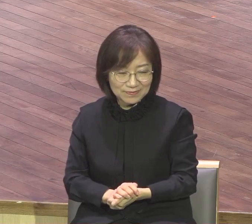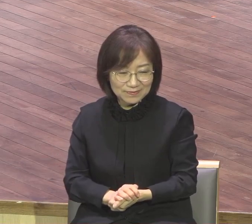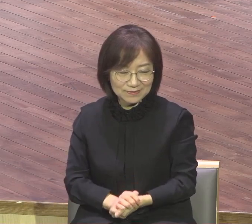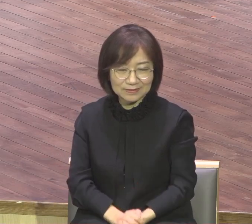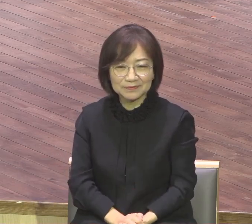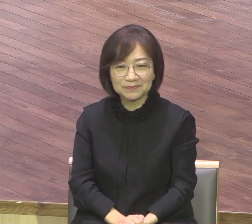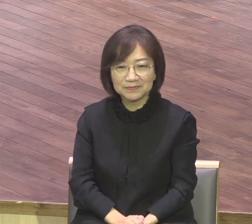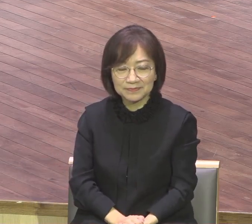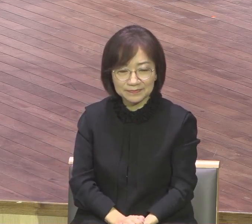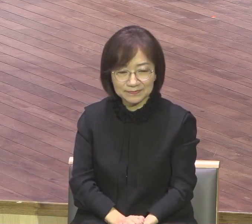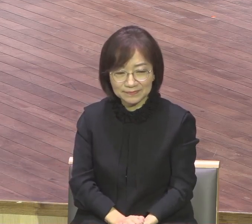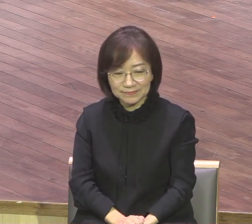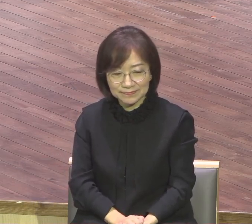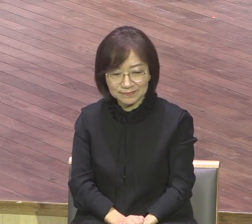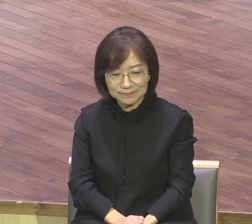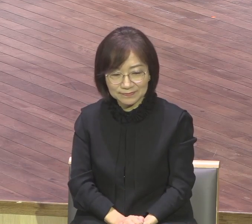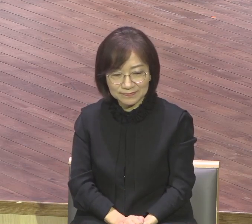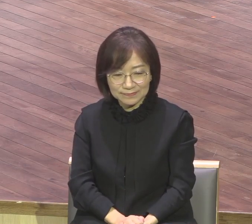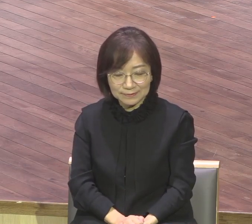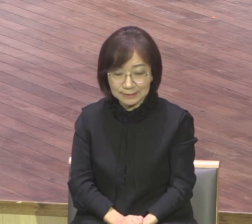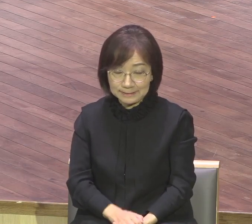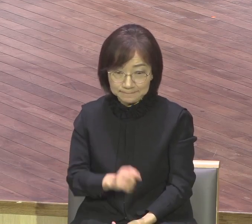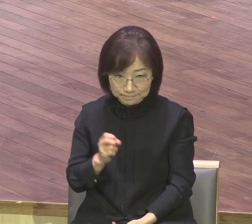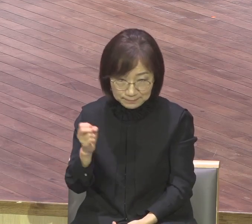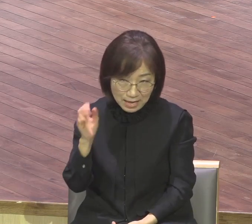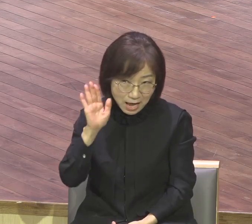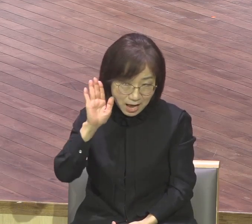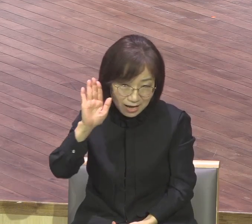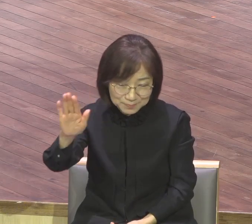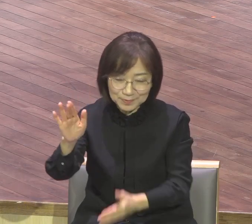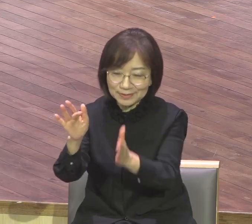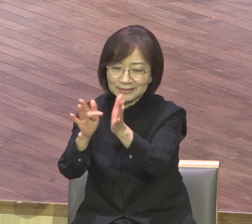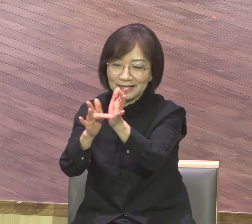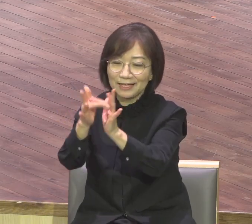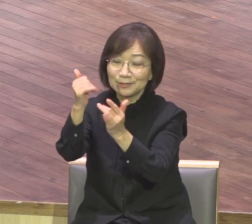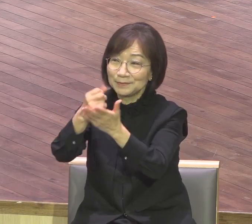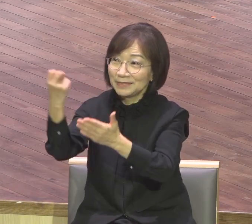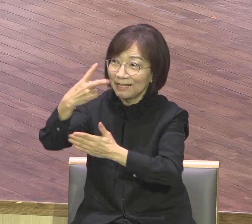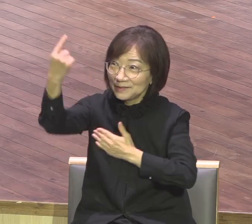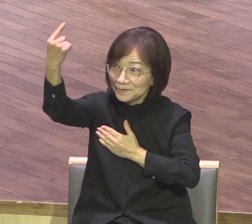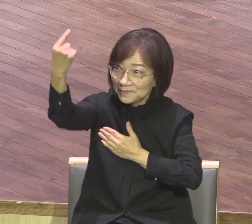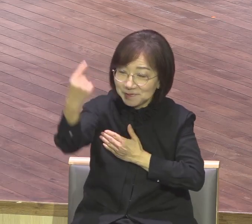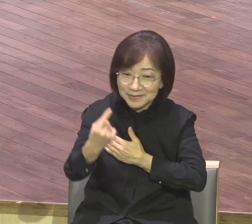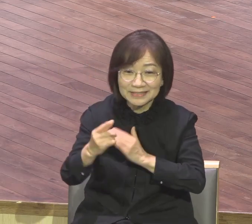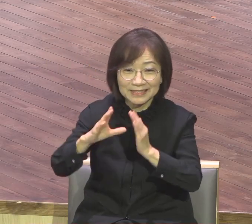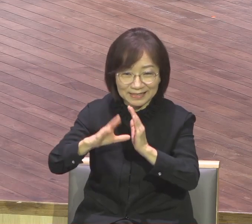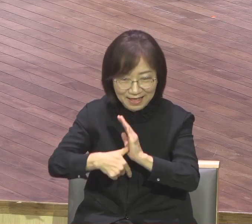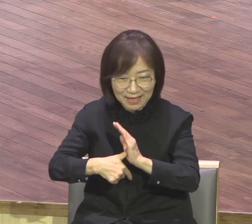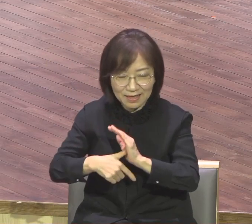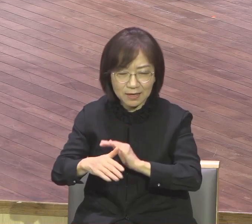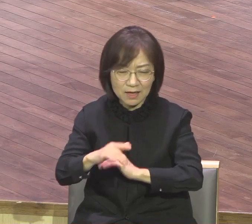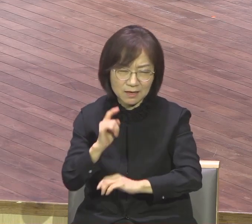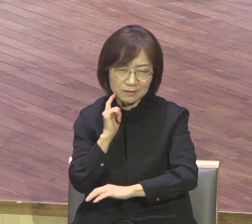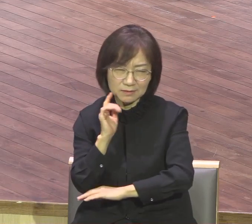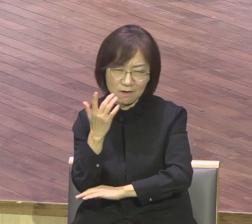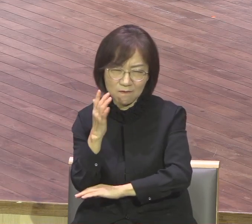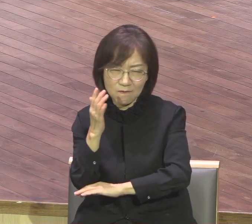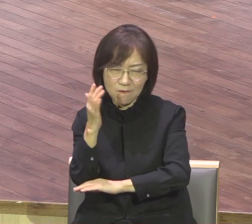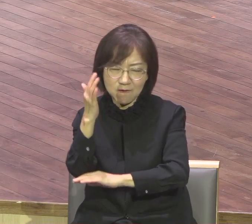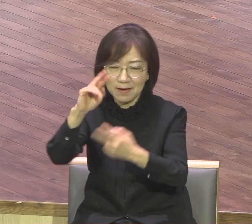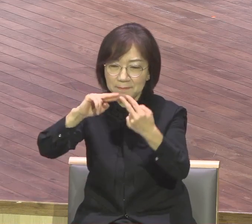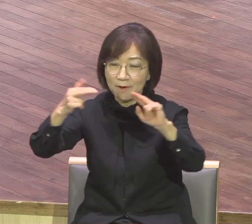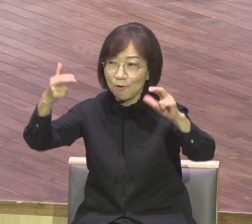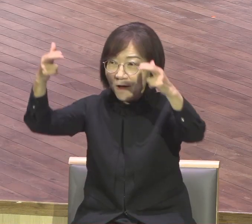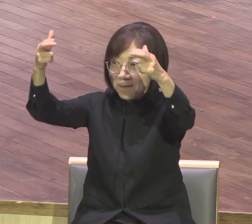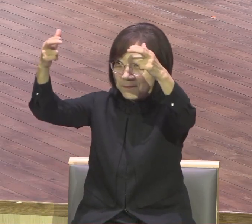도전하면서 예수님이 다시 재림하실 때 정말로 영광스러운 그런 면류관 받을 수 있도록